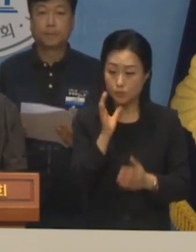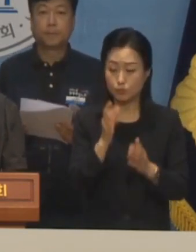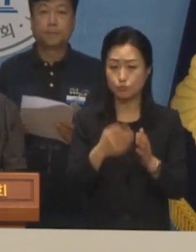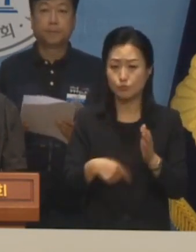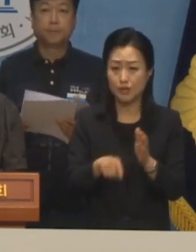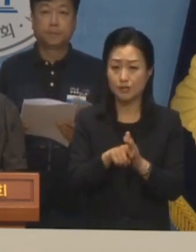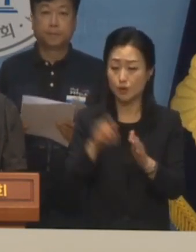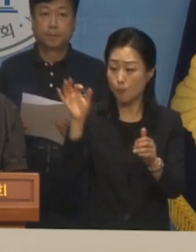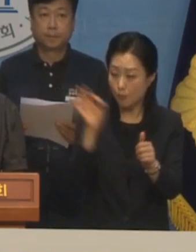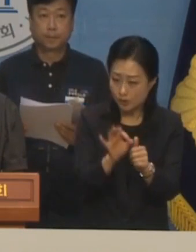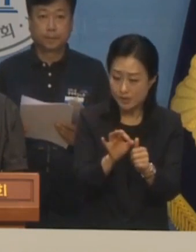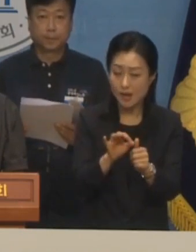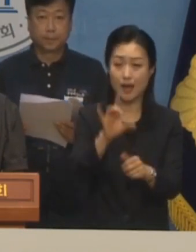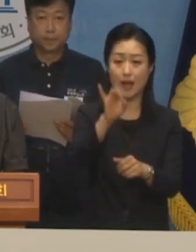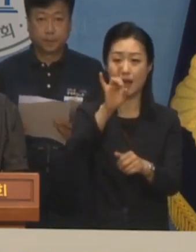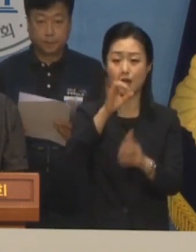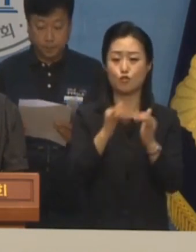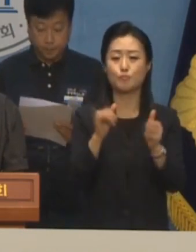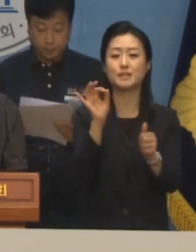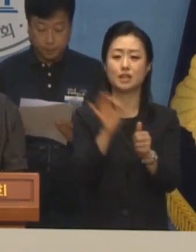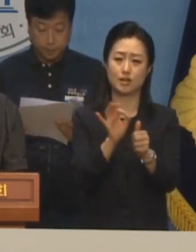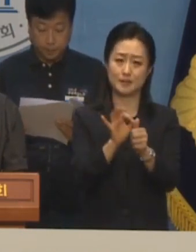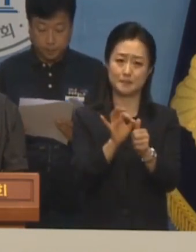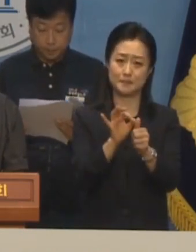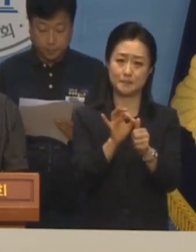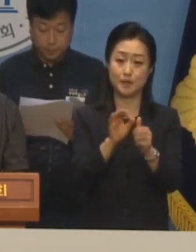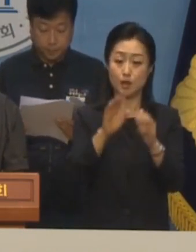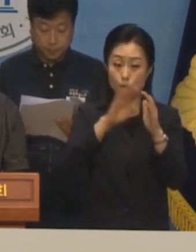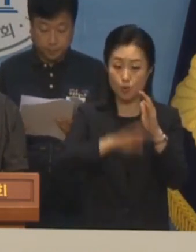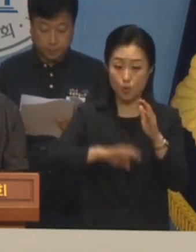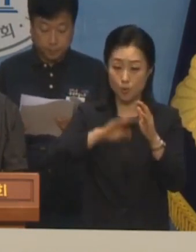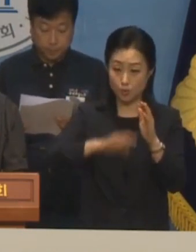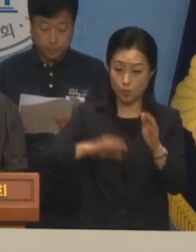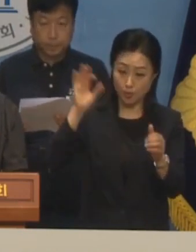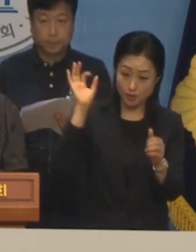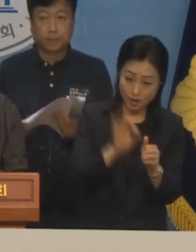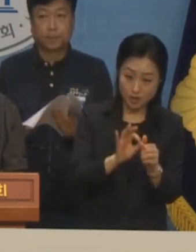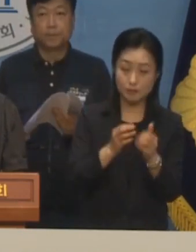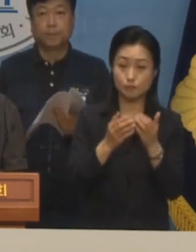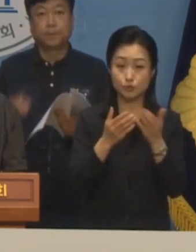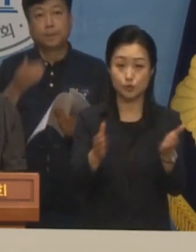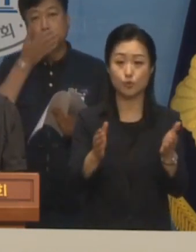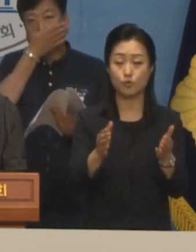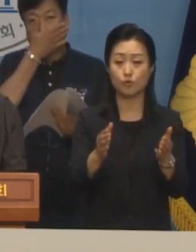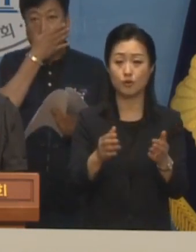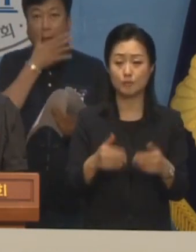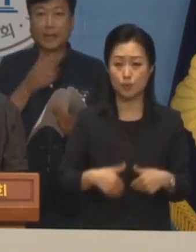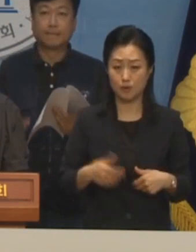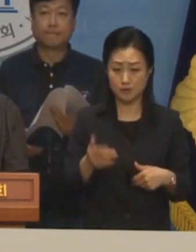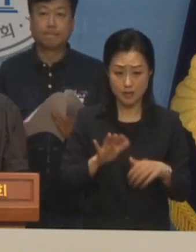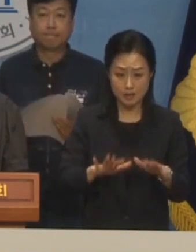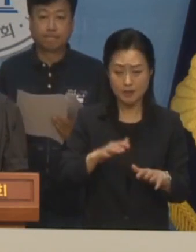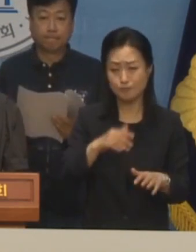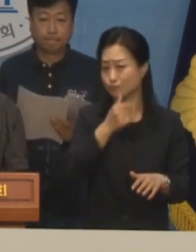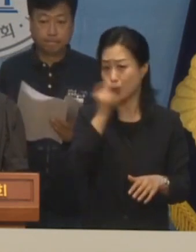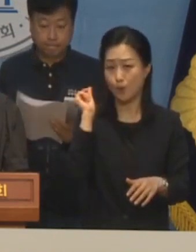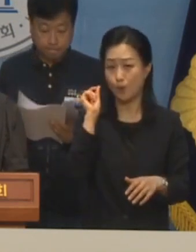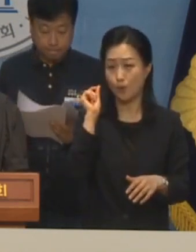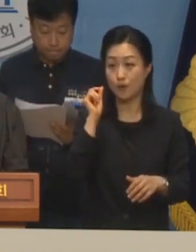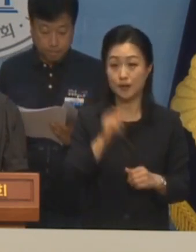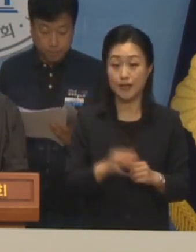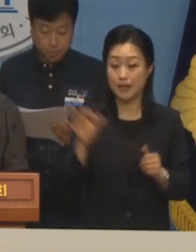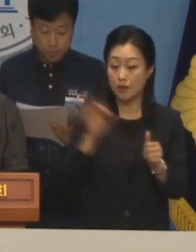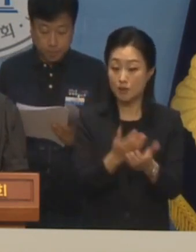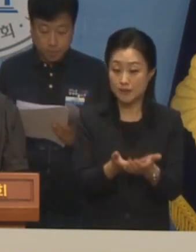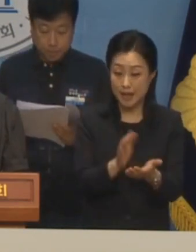거의 유일한 수단인 국민연금 등 공적연금이 그 역할을 제대로 수행하고 있지 못하고 있는 것입니다.